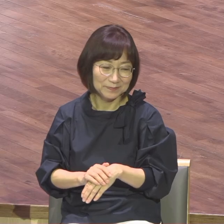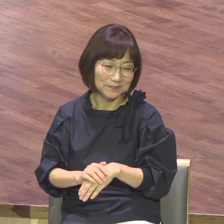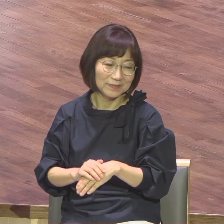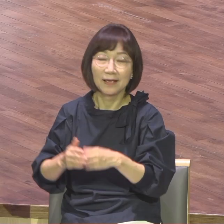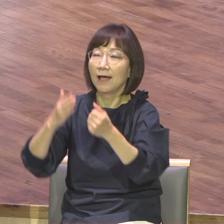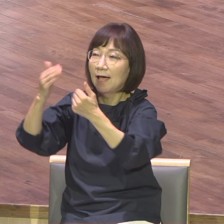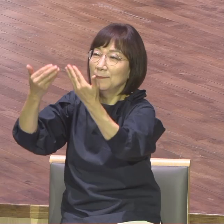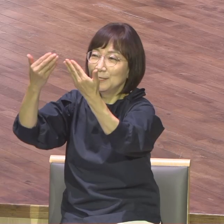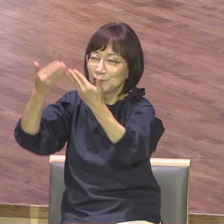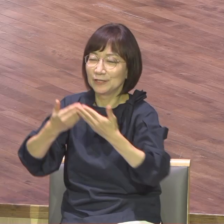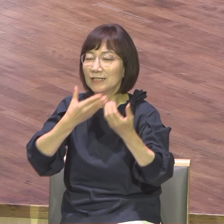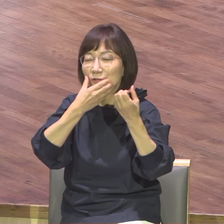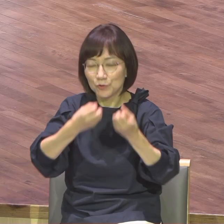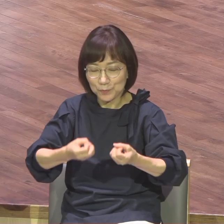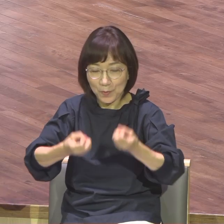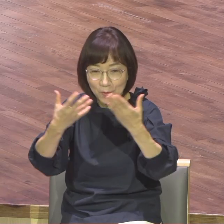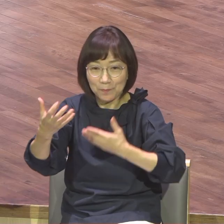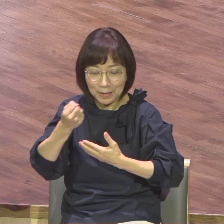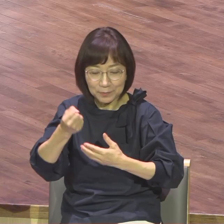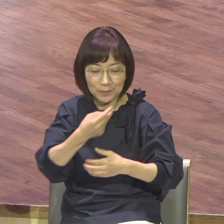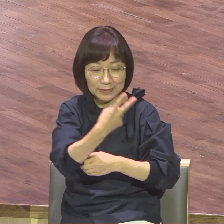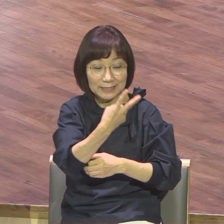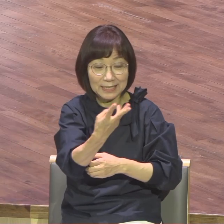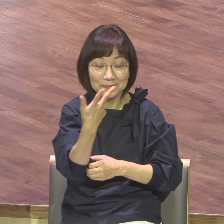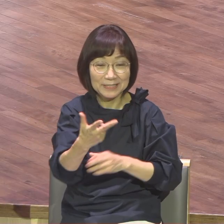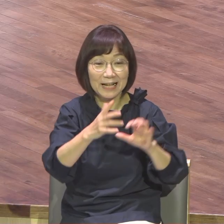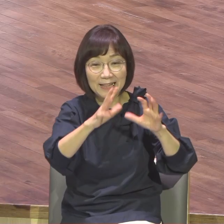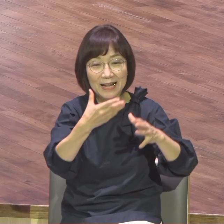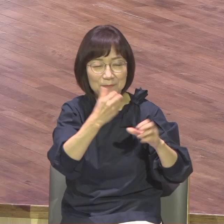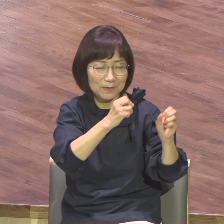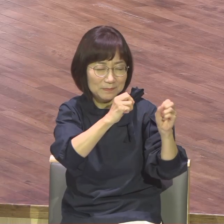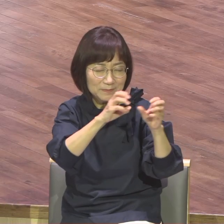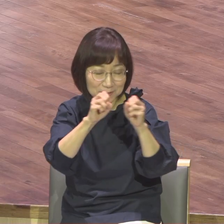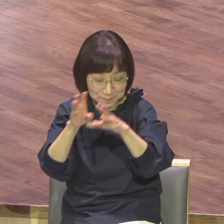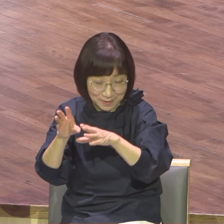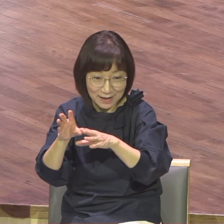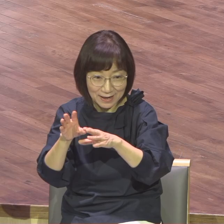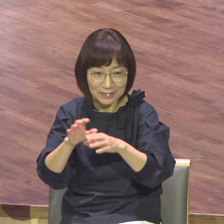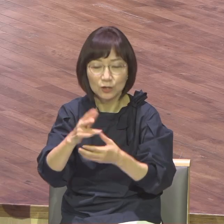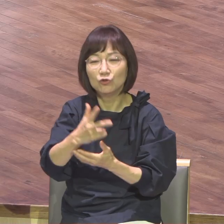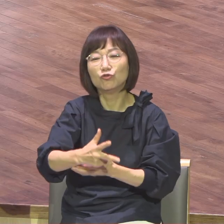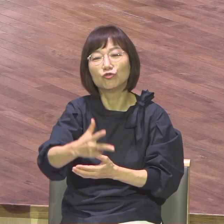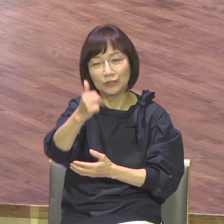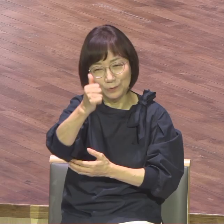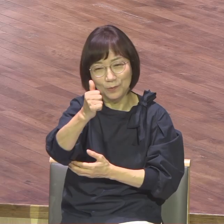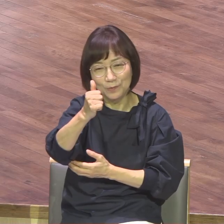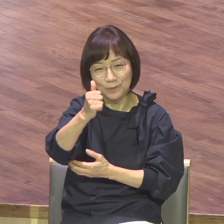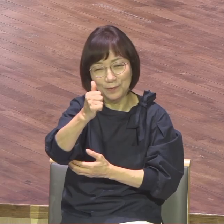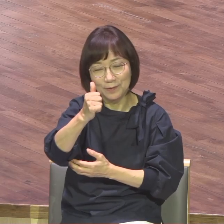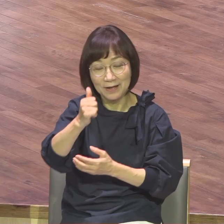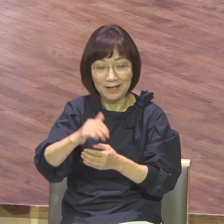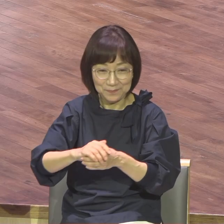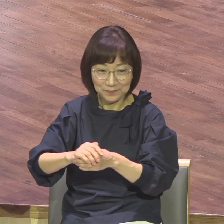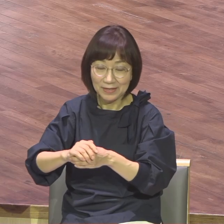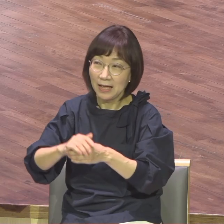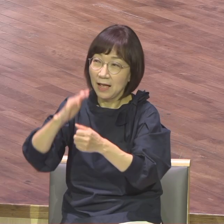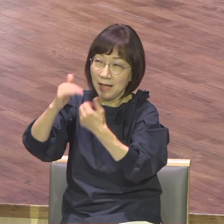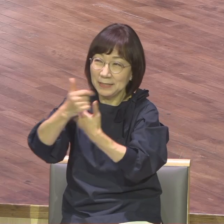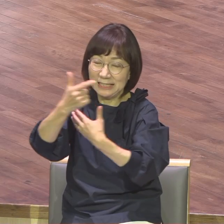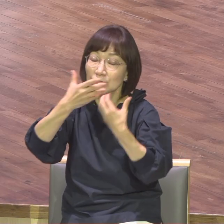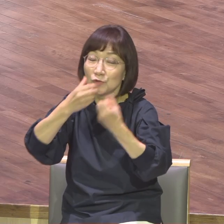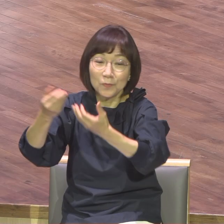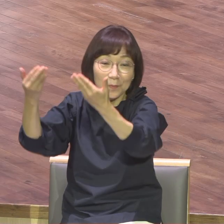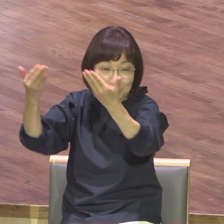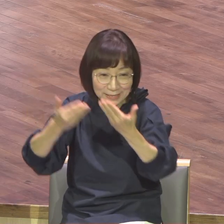나라 5천조족 복음화의 주역으로 25 영원의 인생 작품 만드는 하나님의 사람들 되시기를